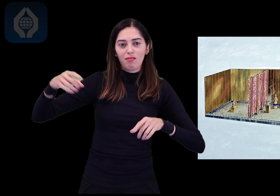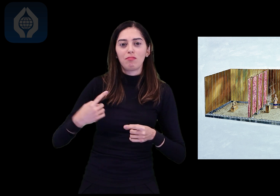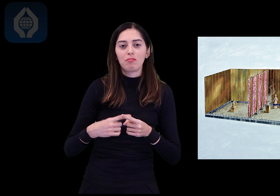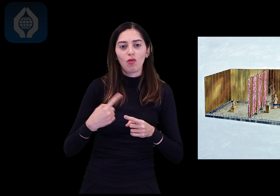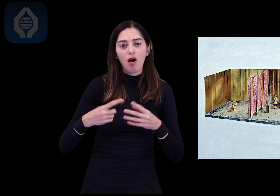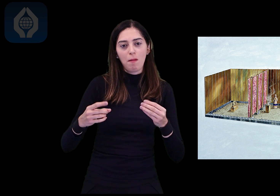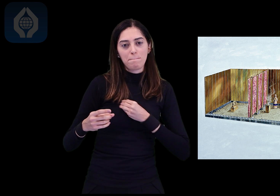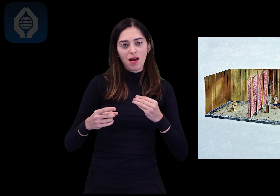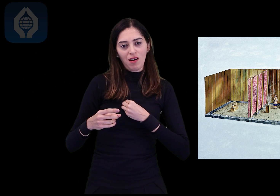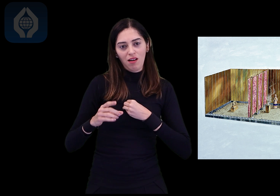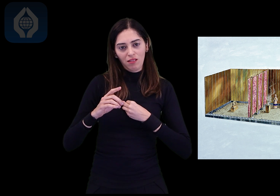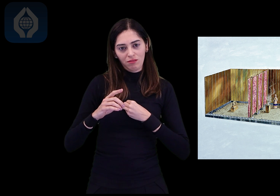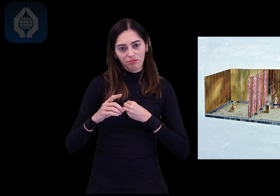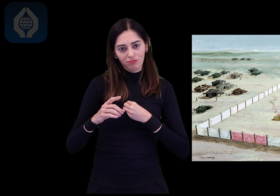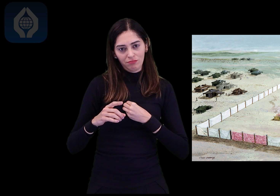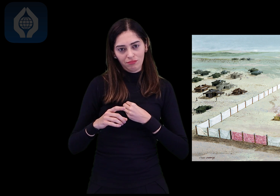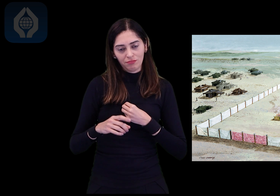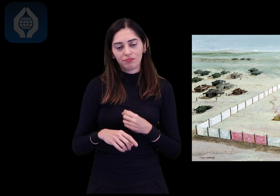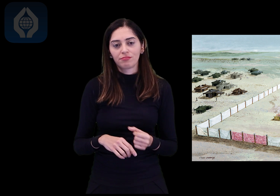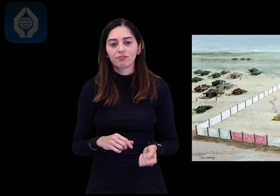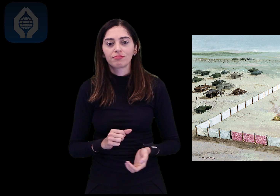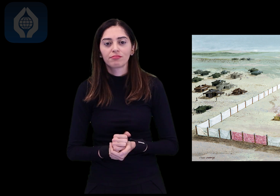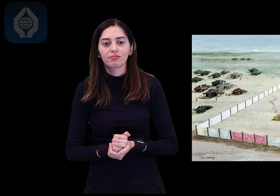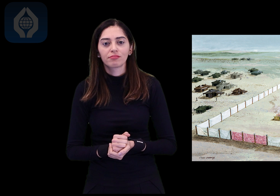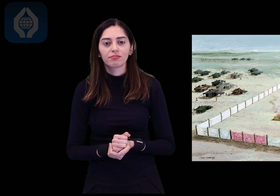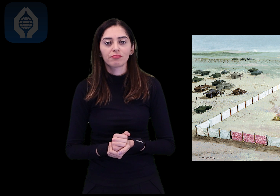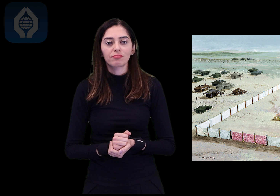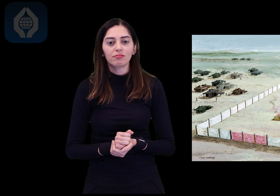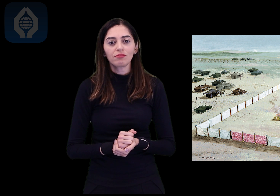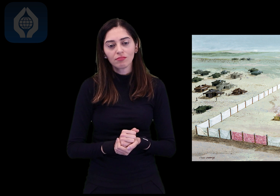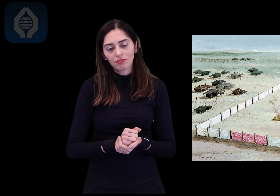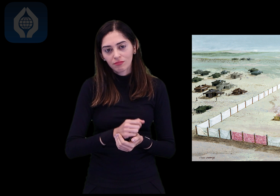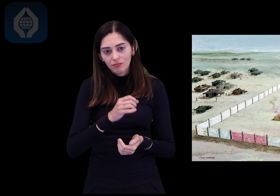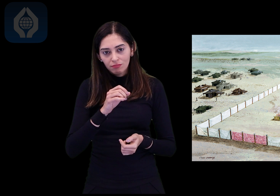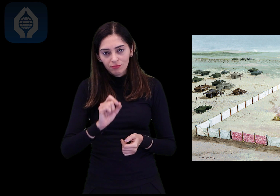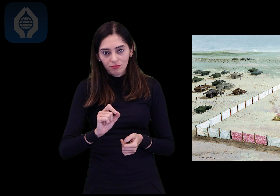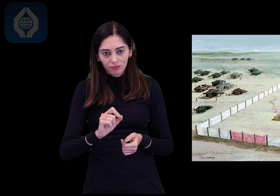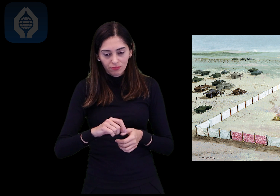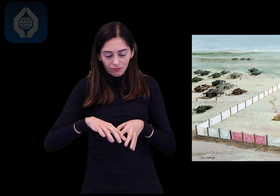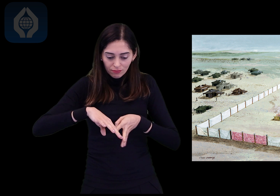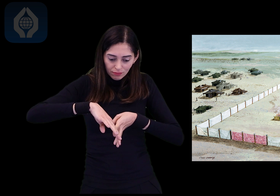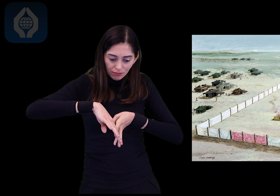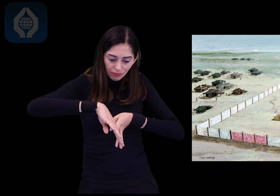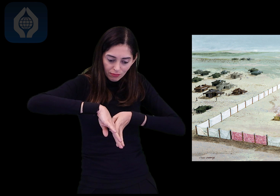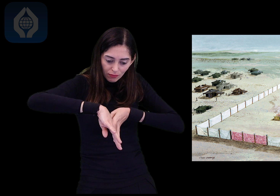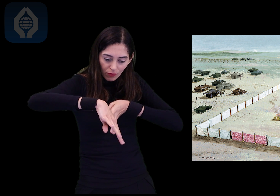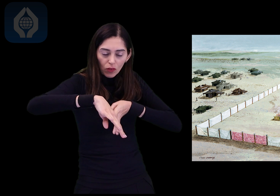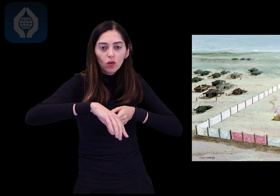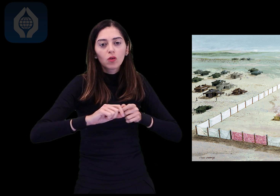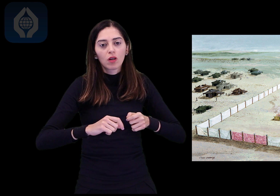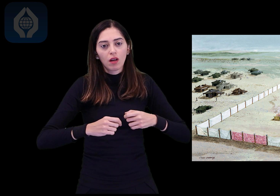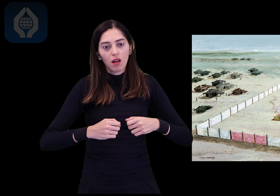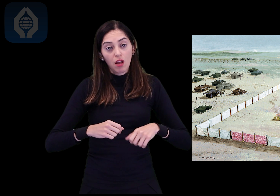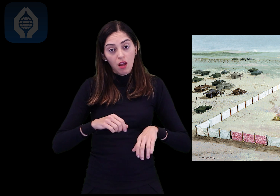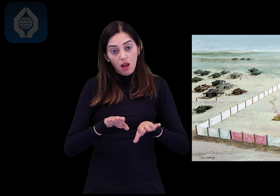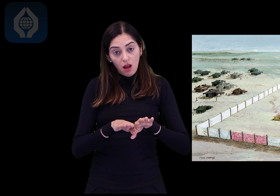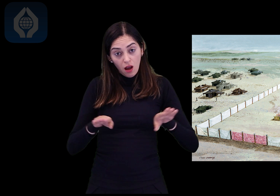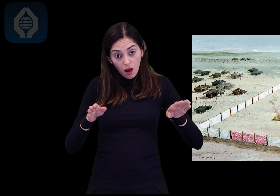pecado. E as coberturas do tabernáculo e o altar de bronze. Deus também